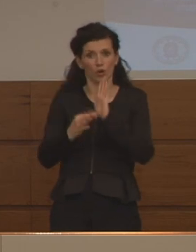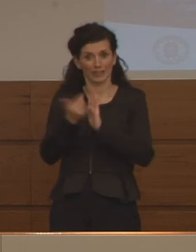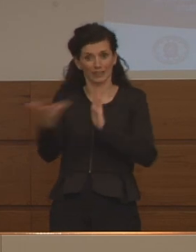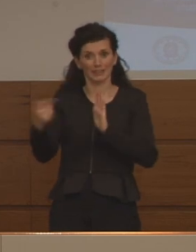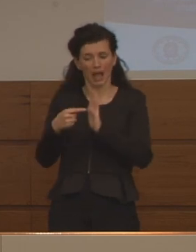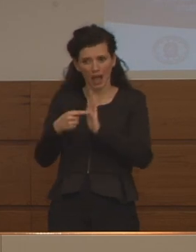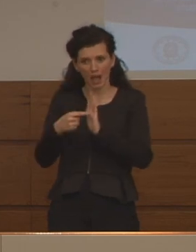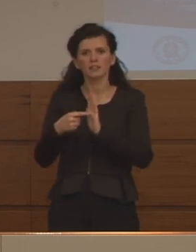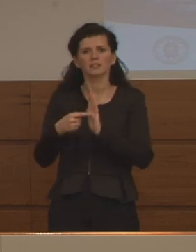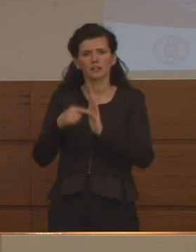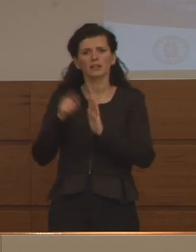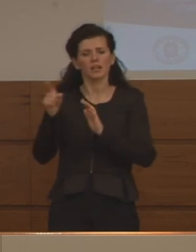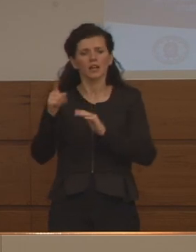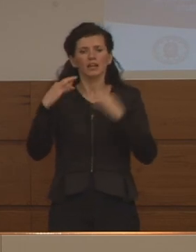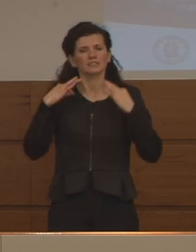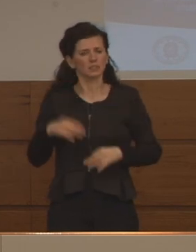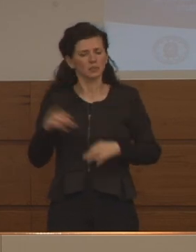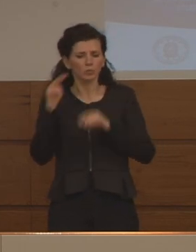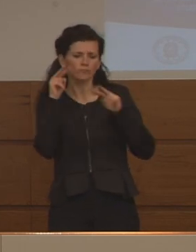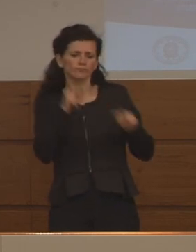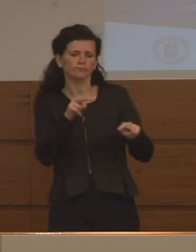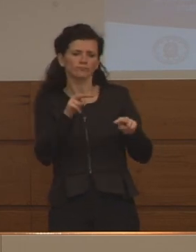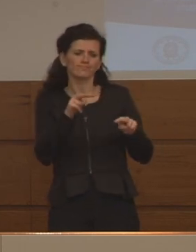analizzato più di